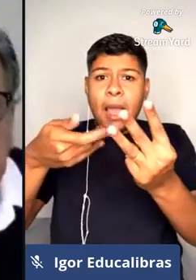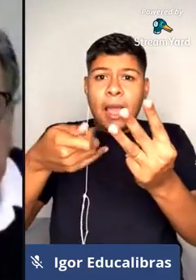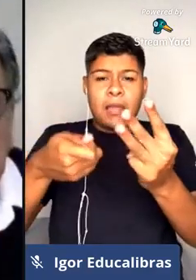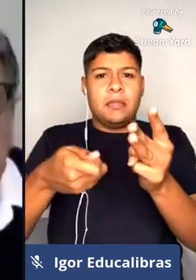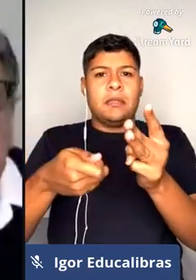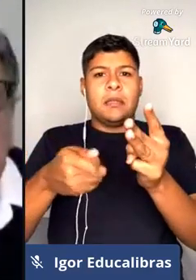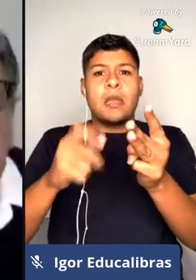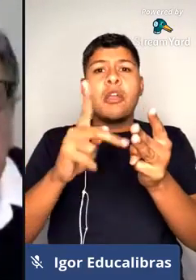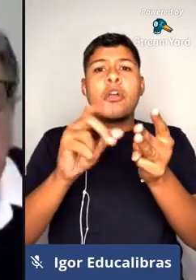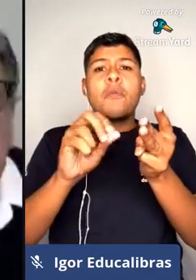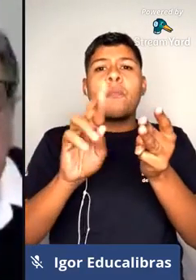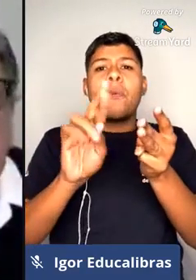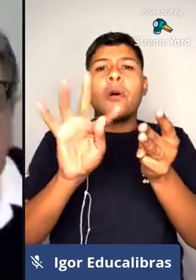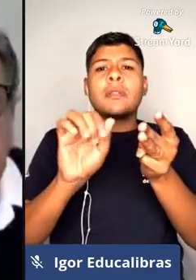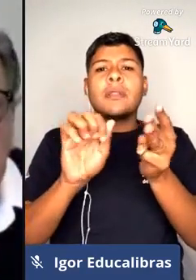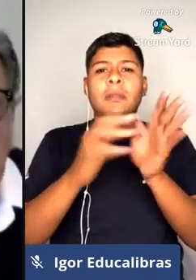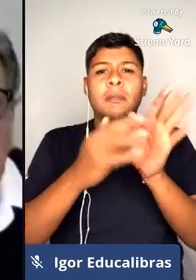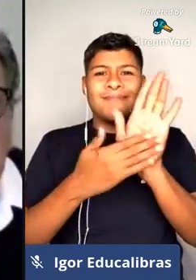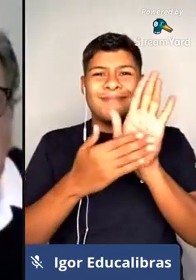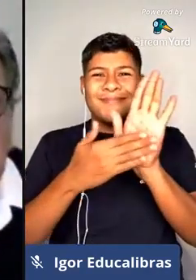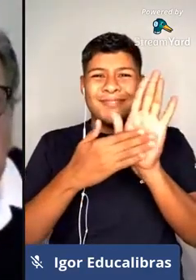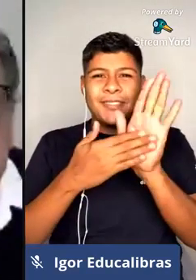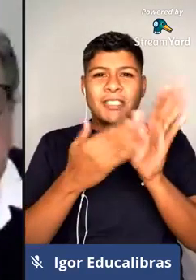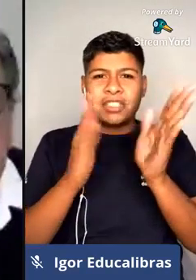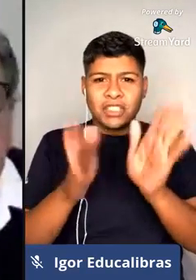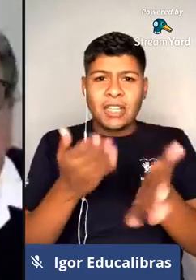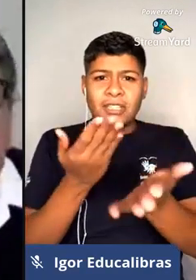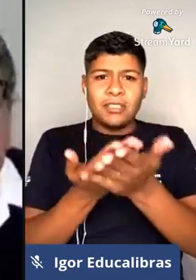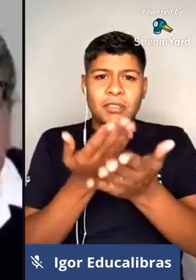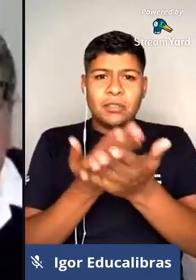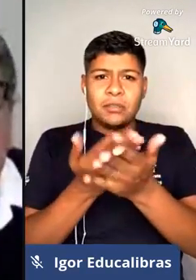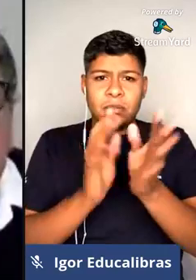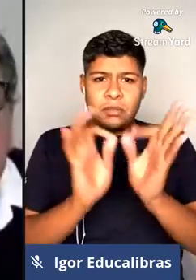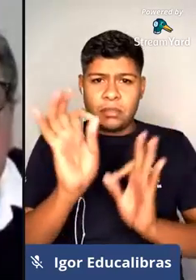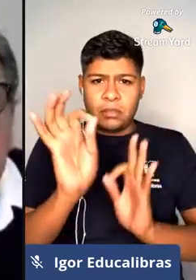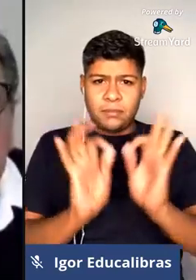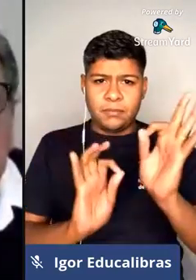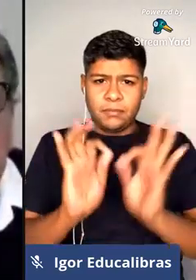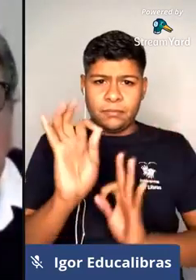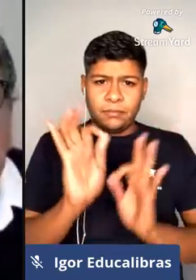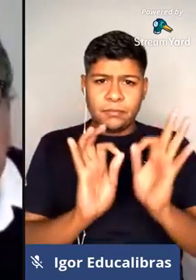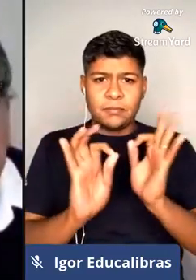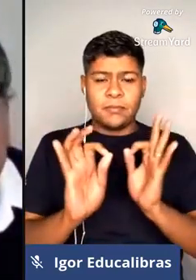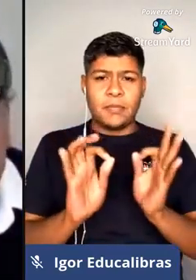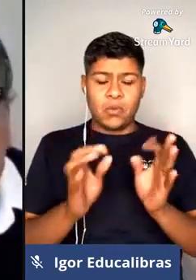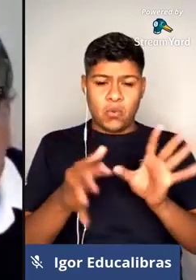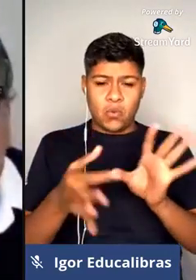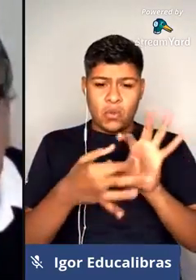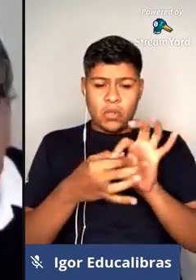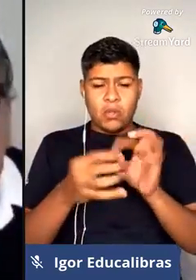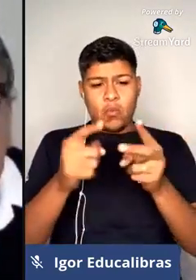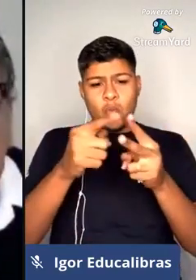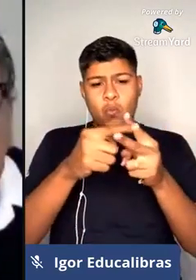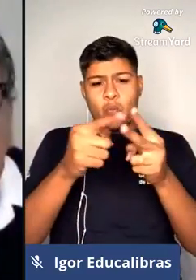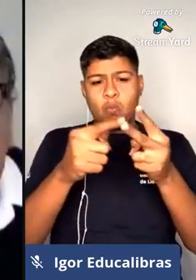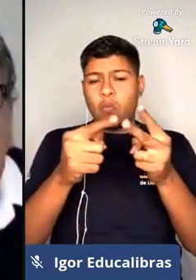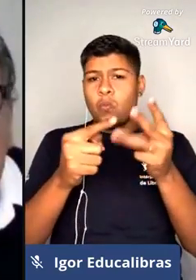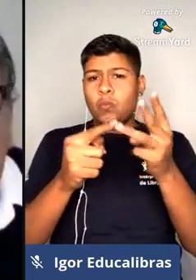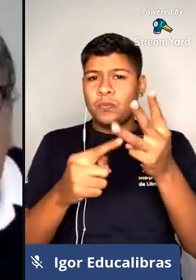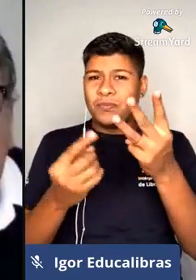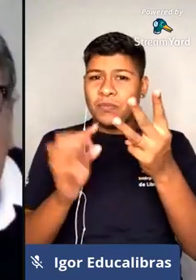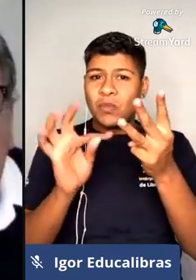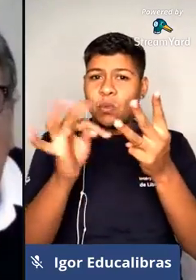que já estavam estudados, a gente deu uma ajustada, né? Eram portarias conjuntas 1, 2 e 3,